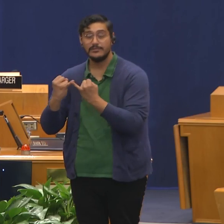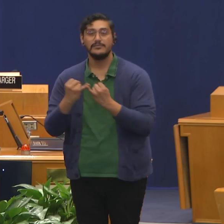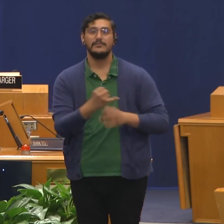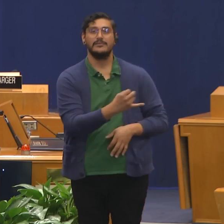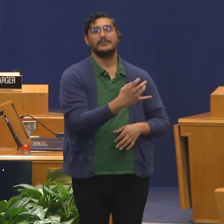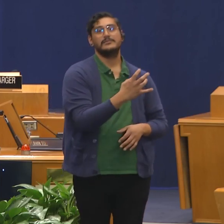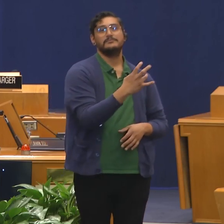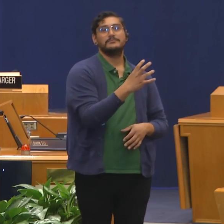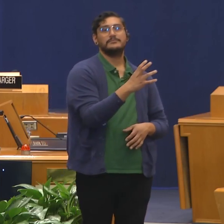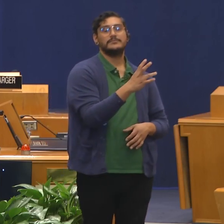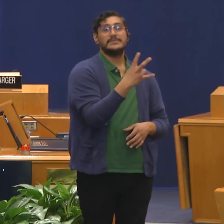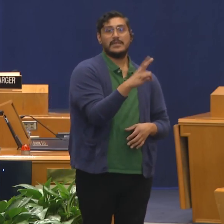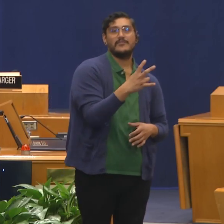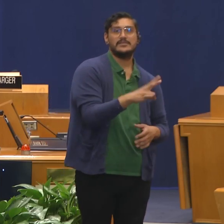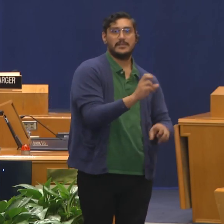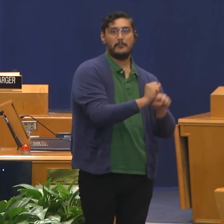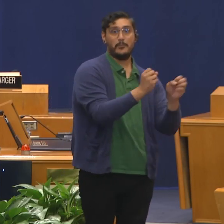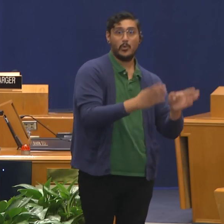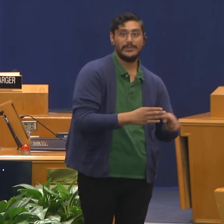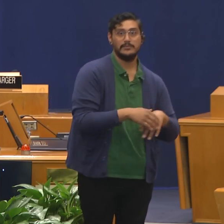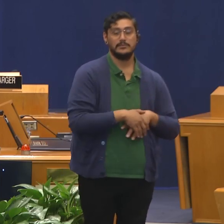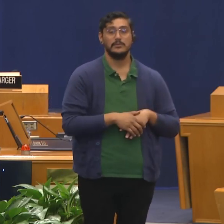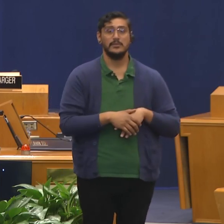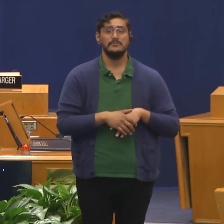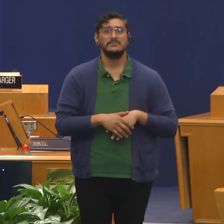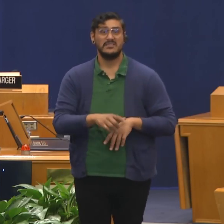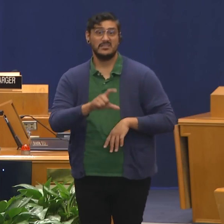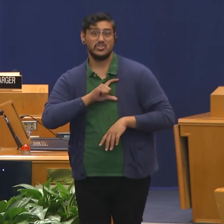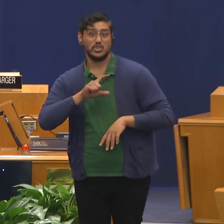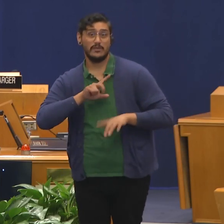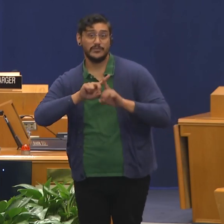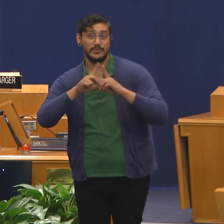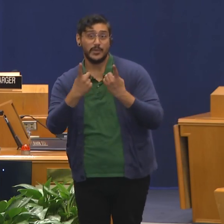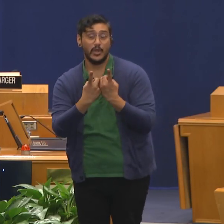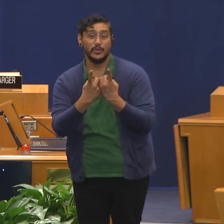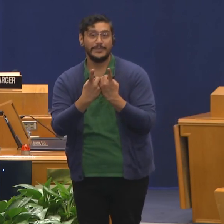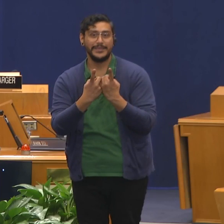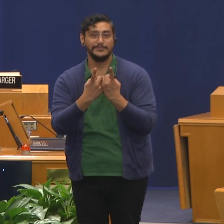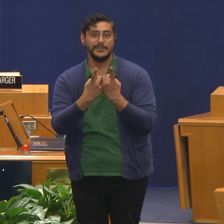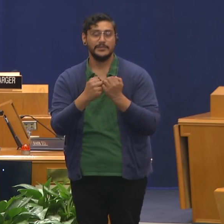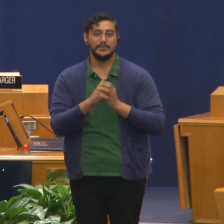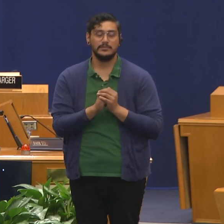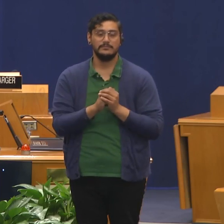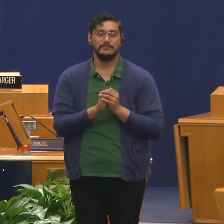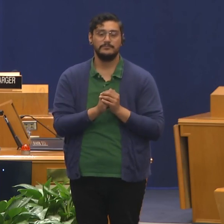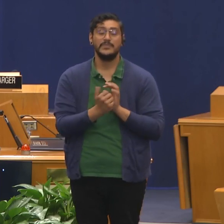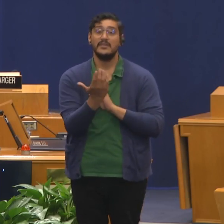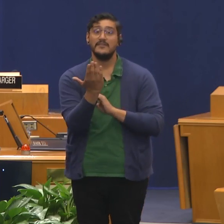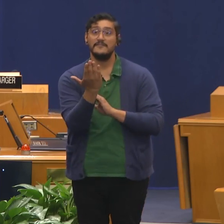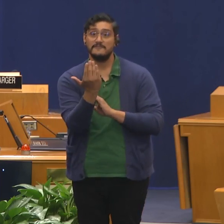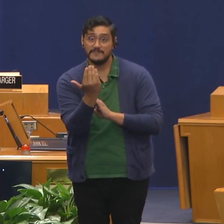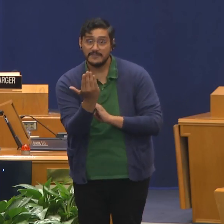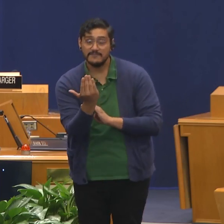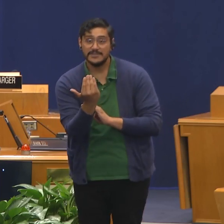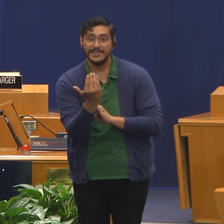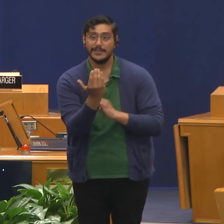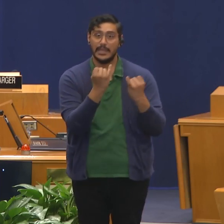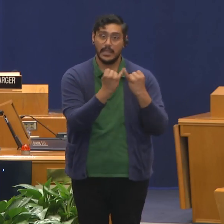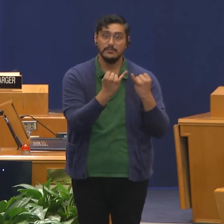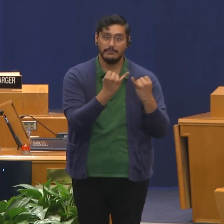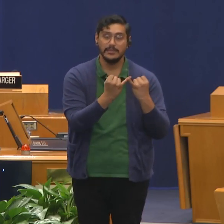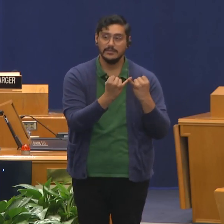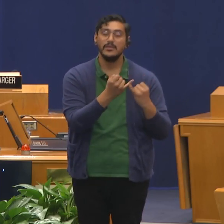empleados. La oficina del alguacil está informando para sus instalaciones 15 reclusos actuales que